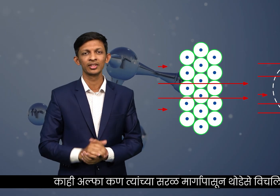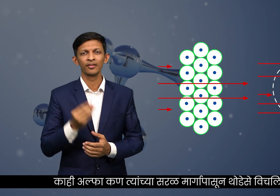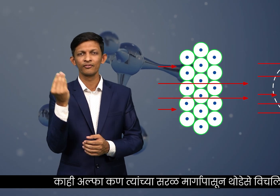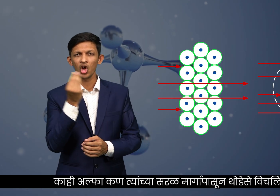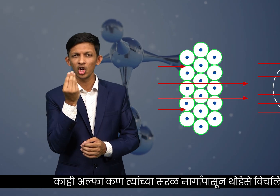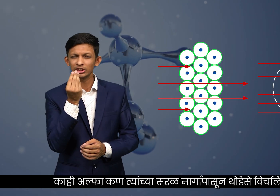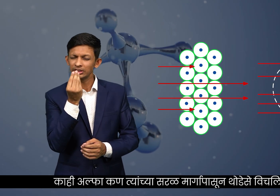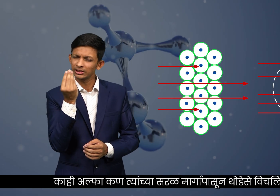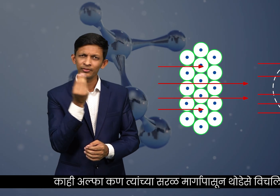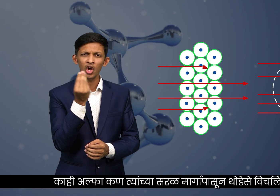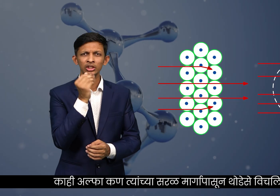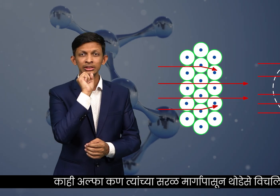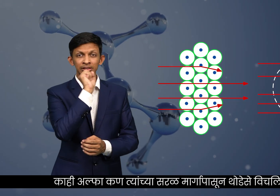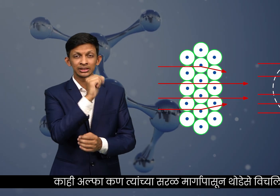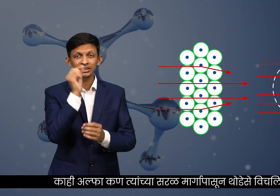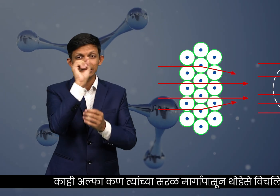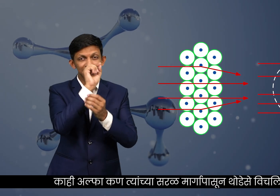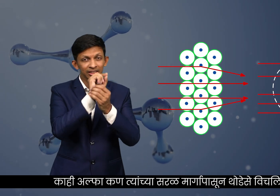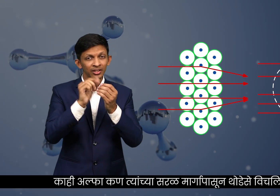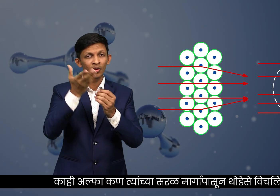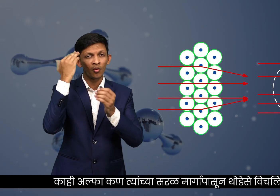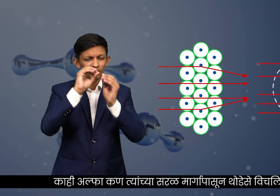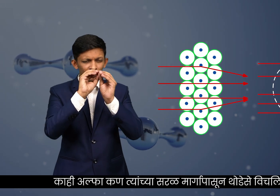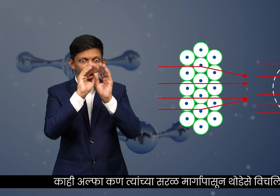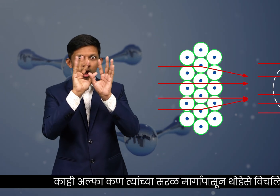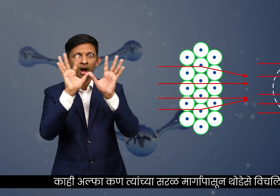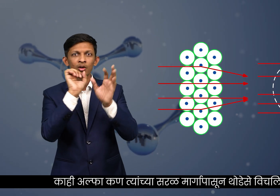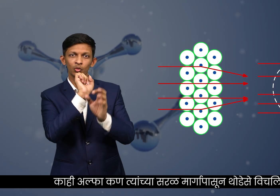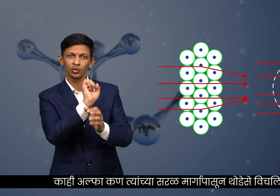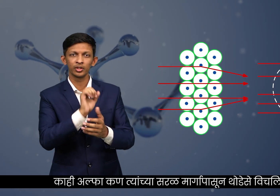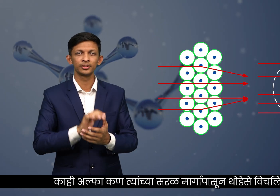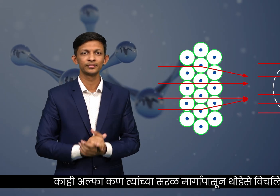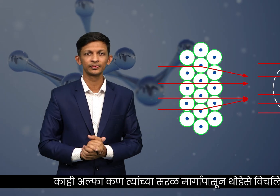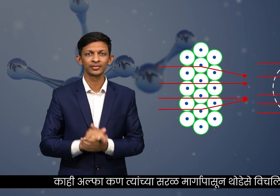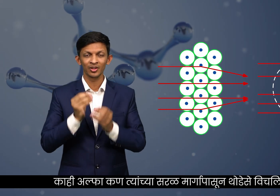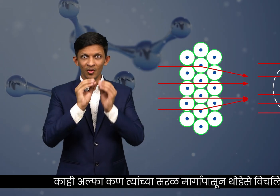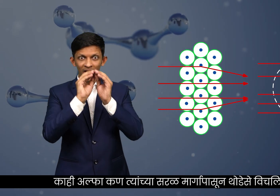काही अल्फा कण त्यांच्या सरळ मार्गांपासून थोडेसे विचलित झाले होते.